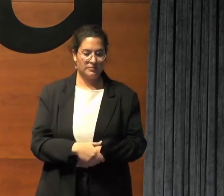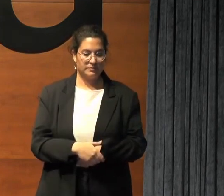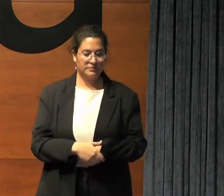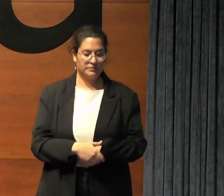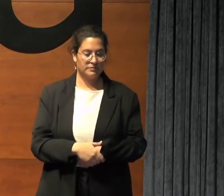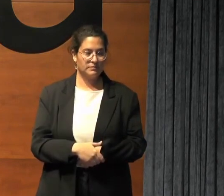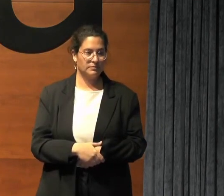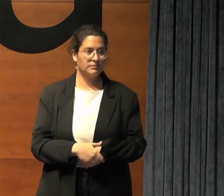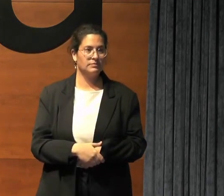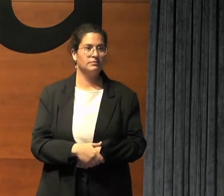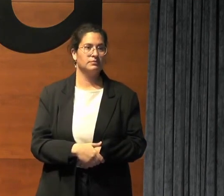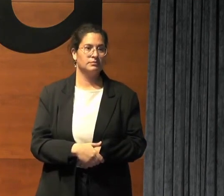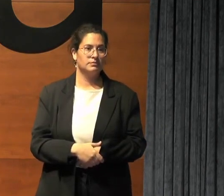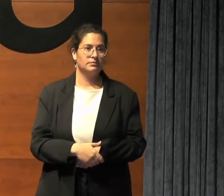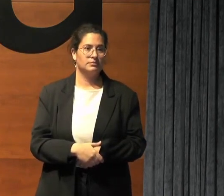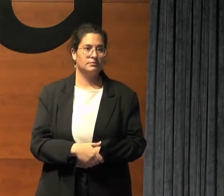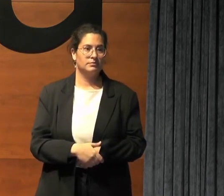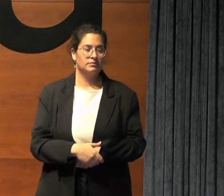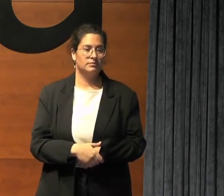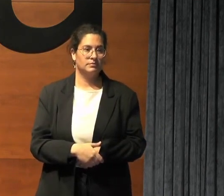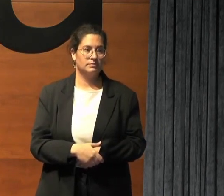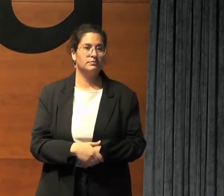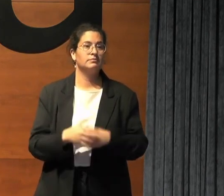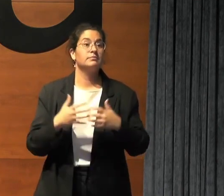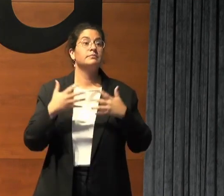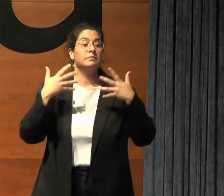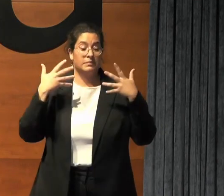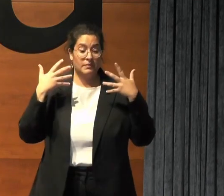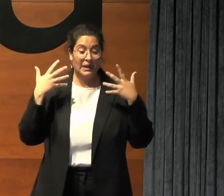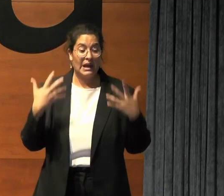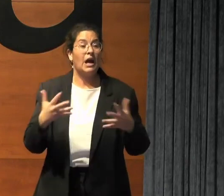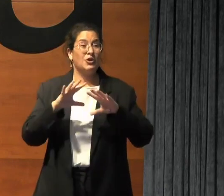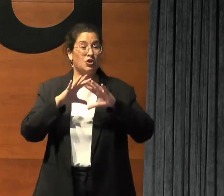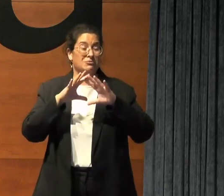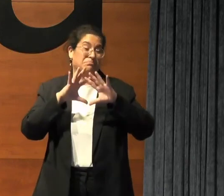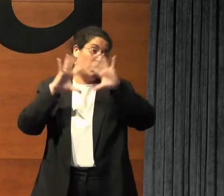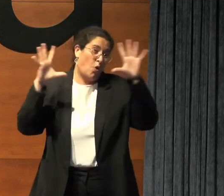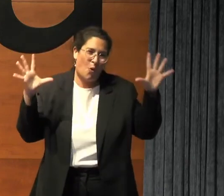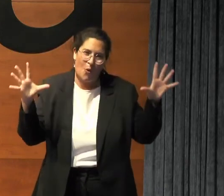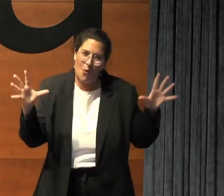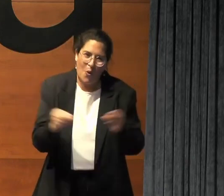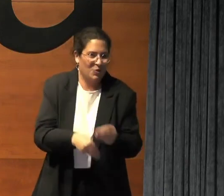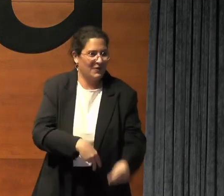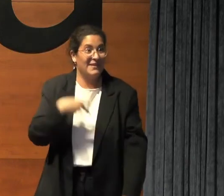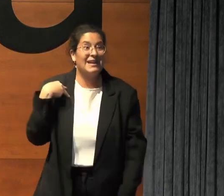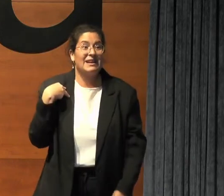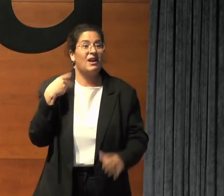de utilizar un recurso determinado para responder a esta demanda.